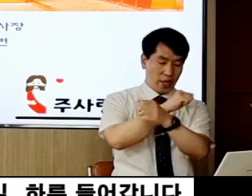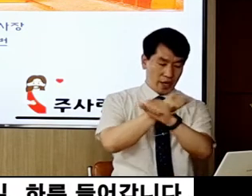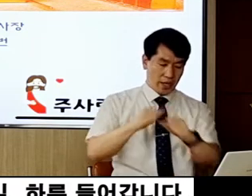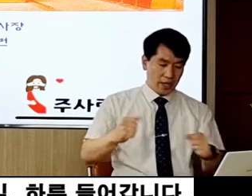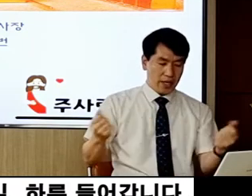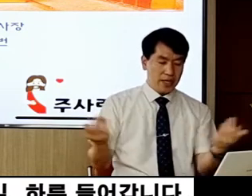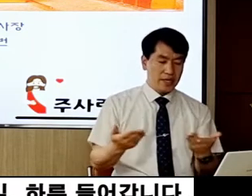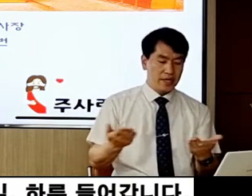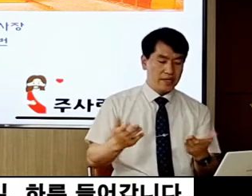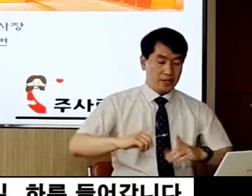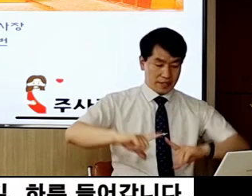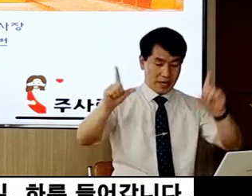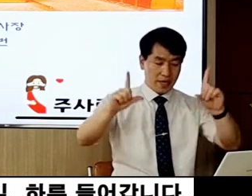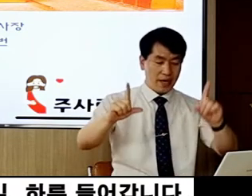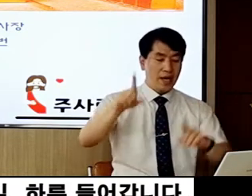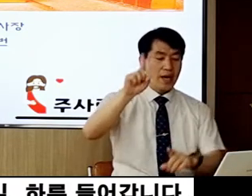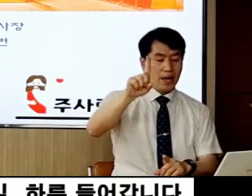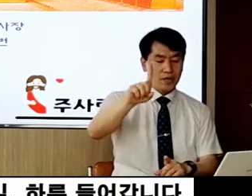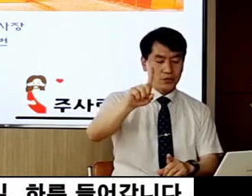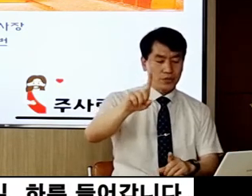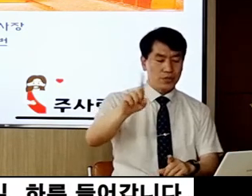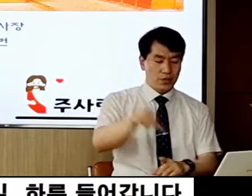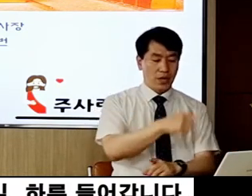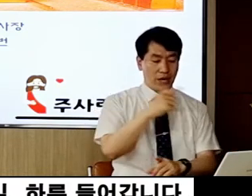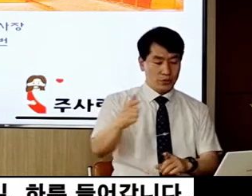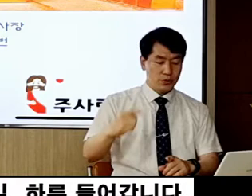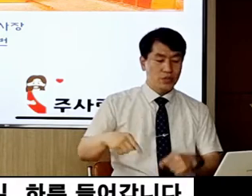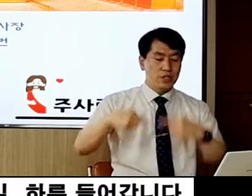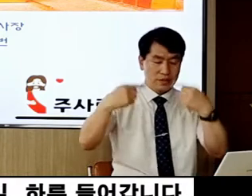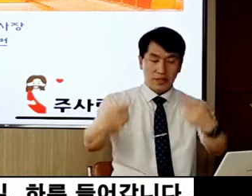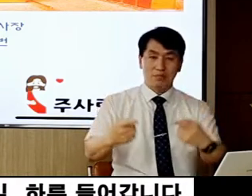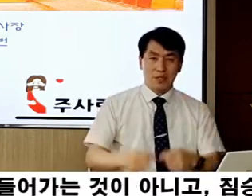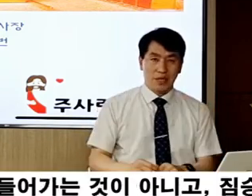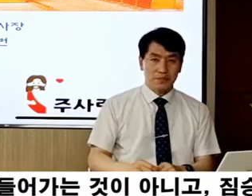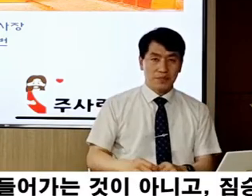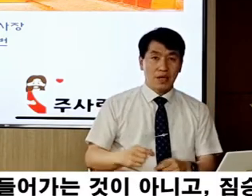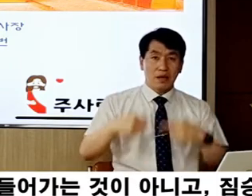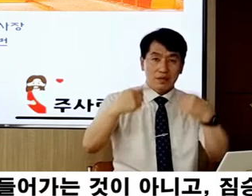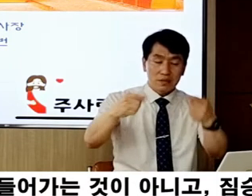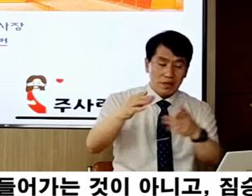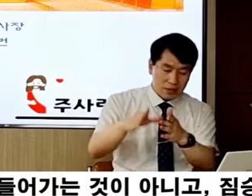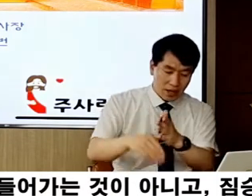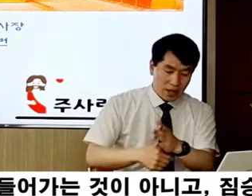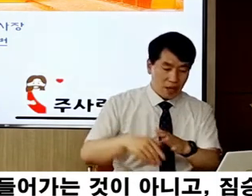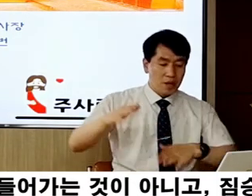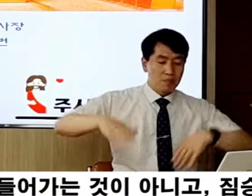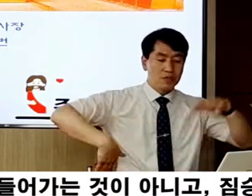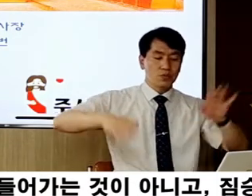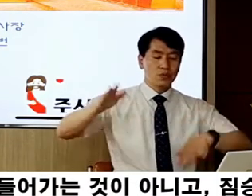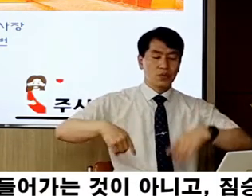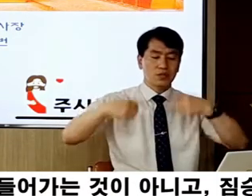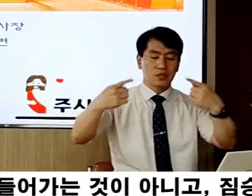속죄 일날에 하루 들어갑니다. 들어갈 때 빈손으로 들어가는